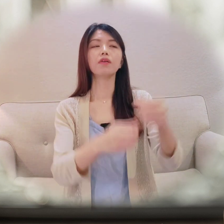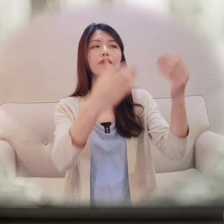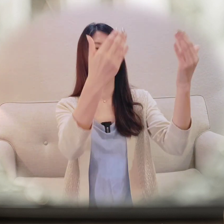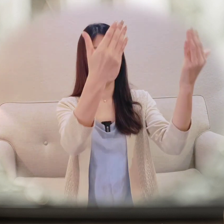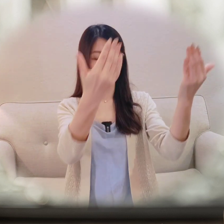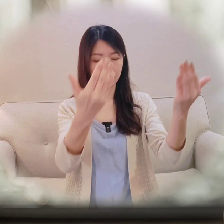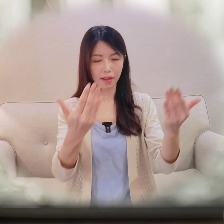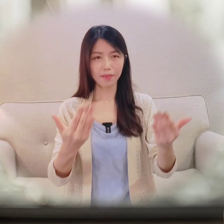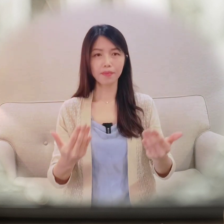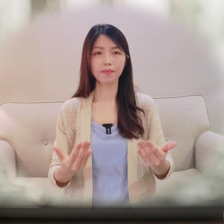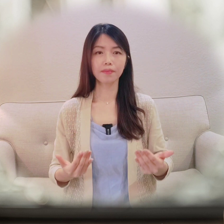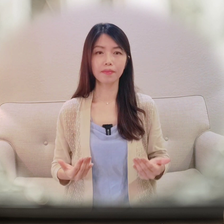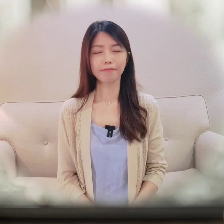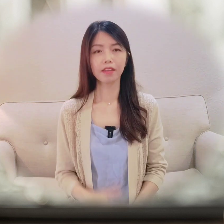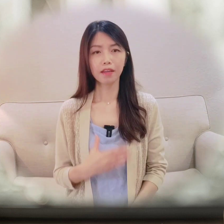만들어 주시네.